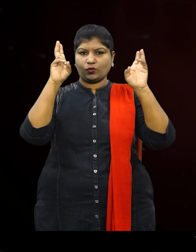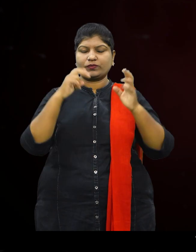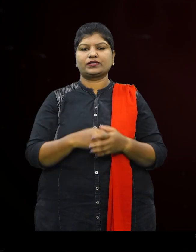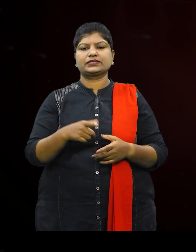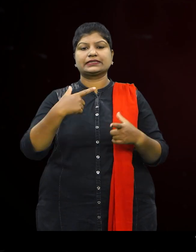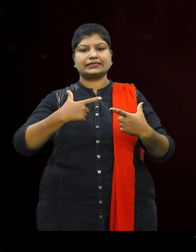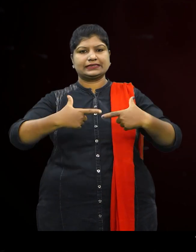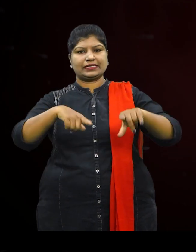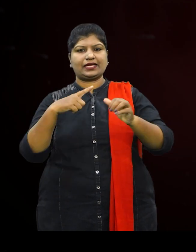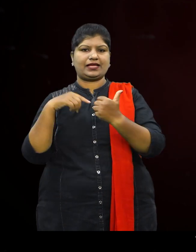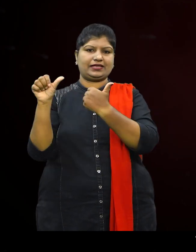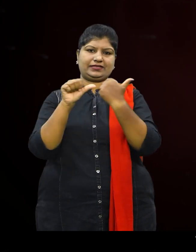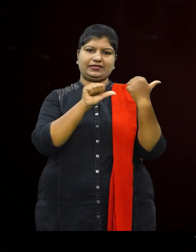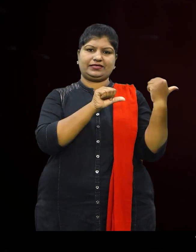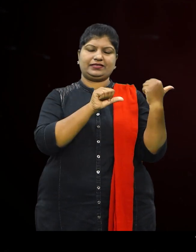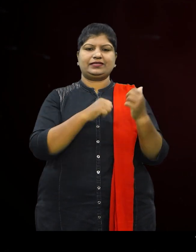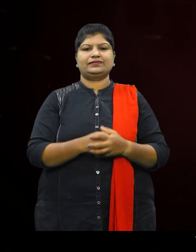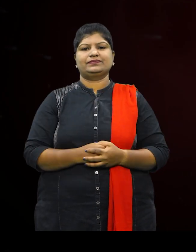पिछले भाग की सारांश।